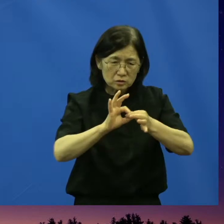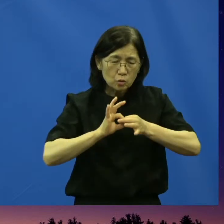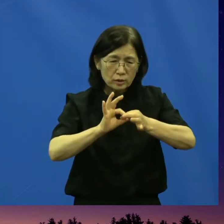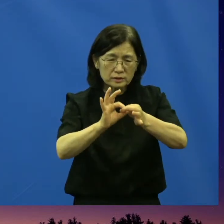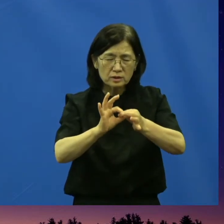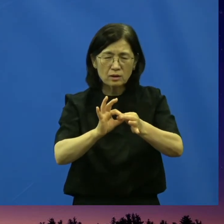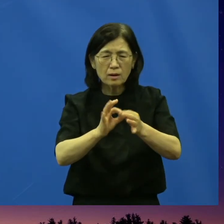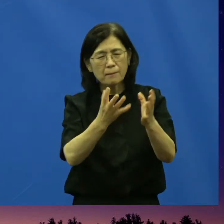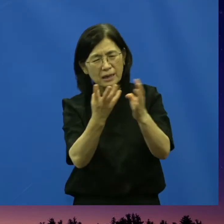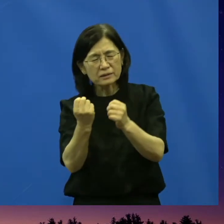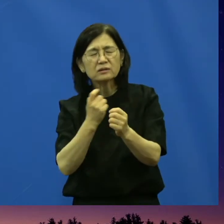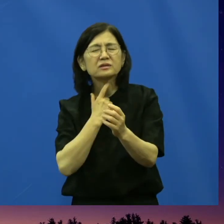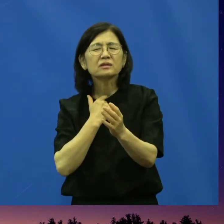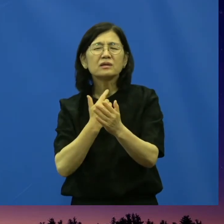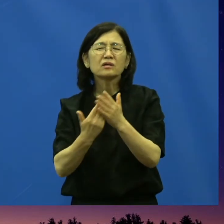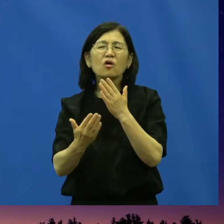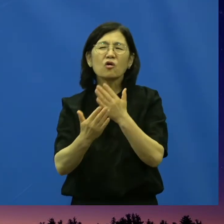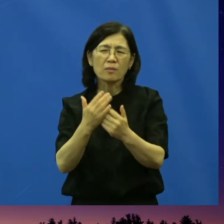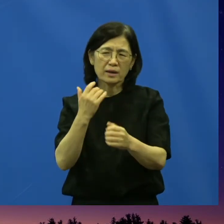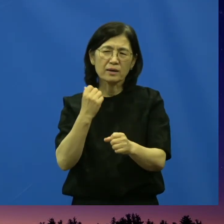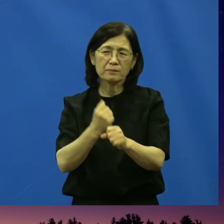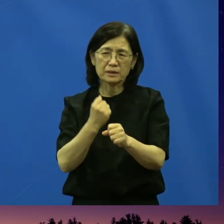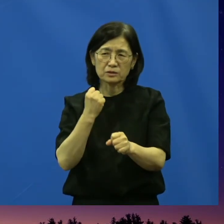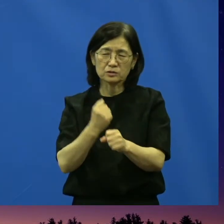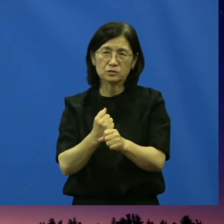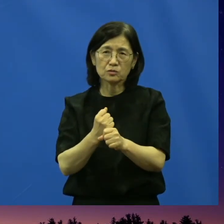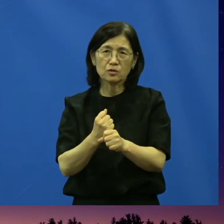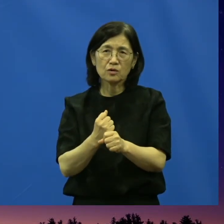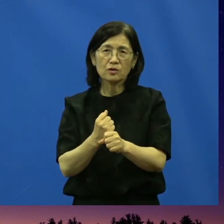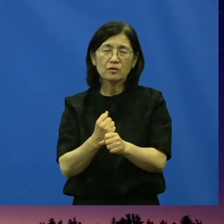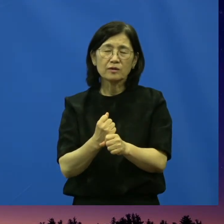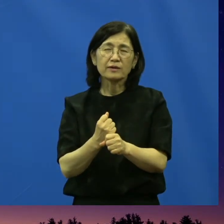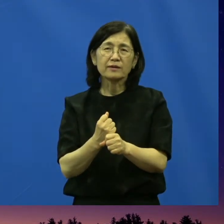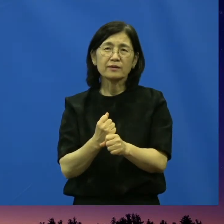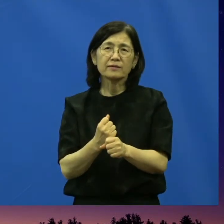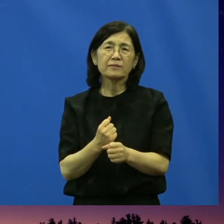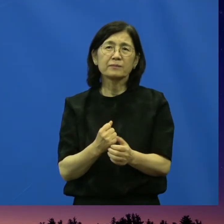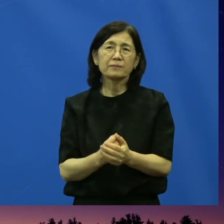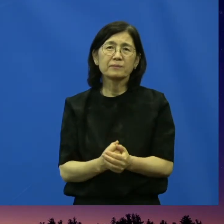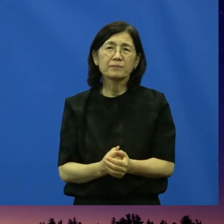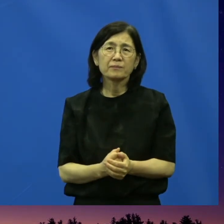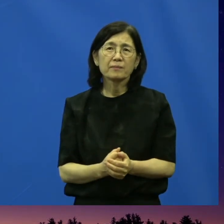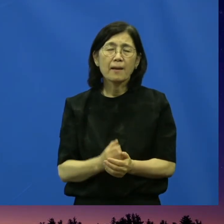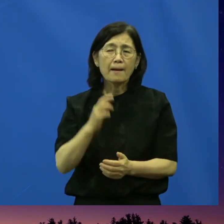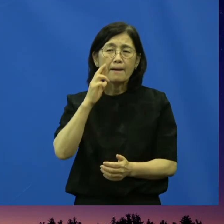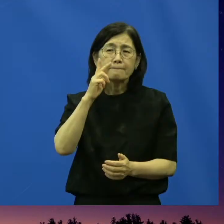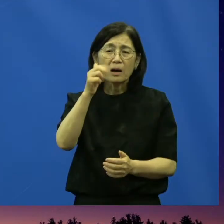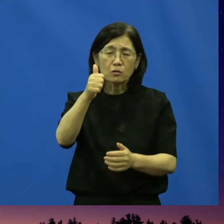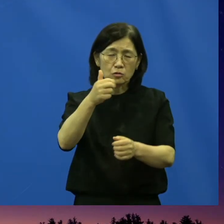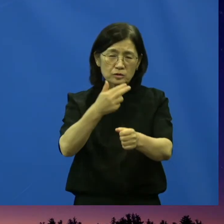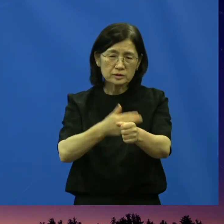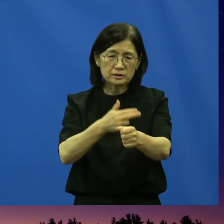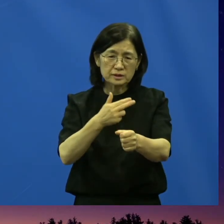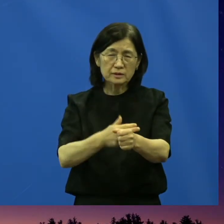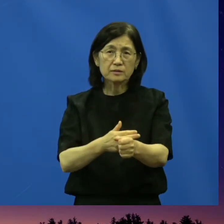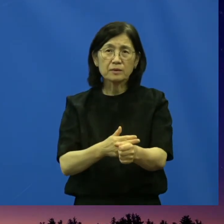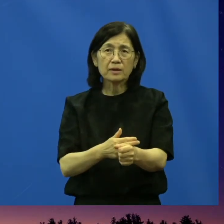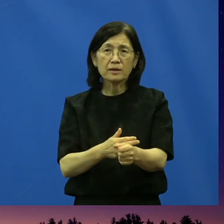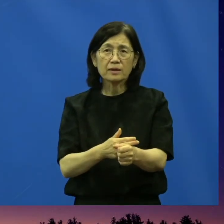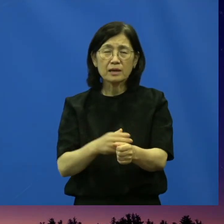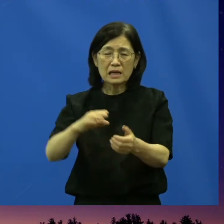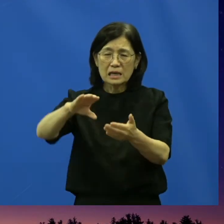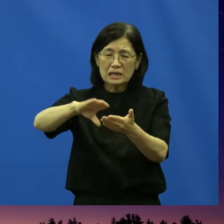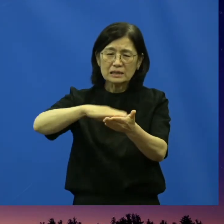하시는 거. 그리스도의 몸 안에서 얻는 이 축복과 유익이 얼마나 큰지. 그래서 바울이 얘기했던 그리스도의 몸이라고 하는